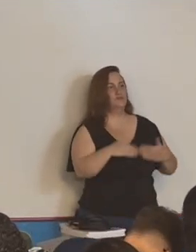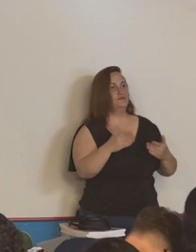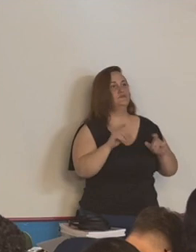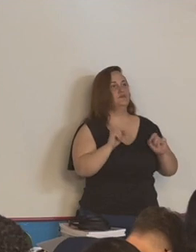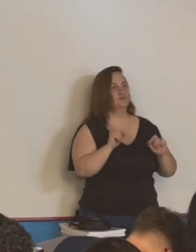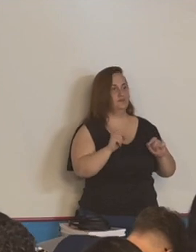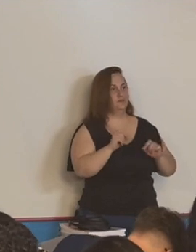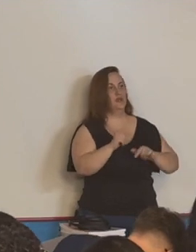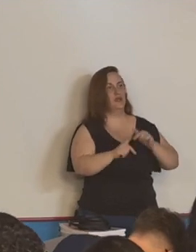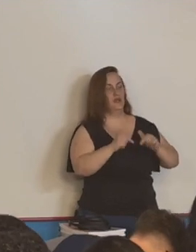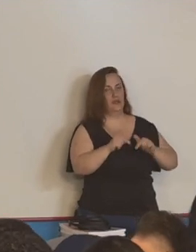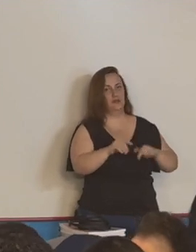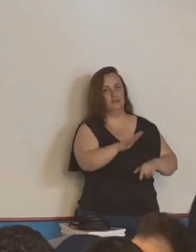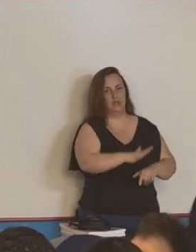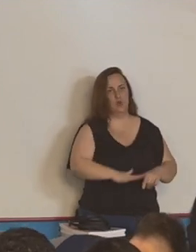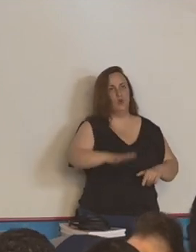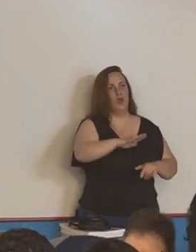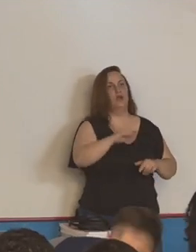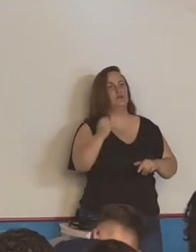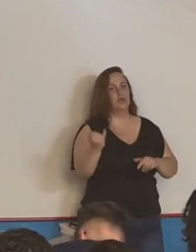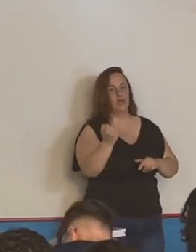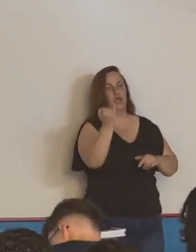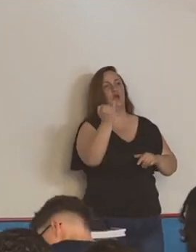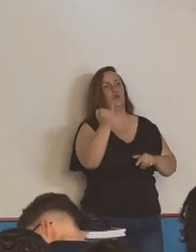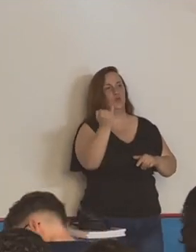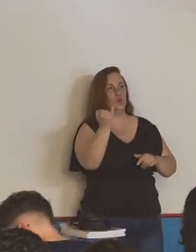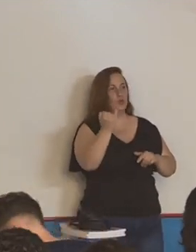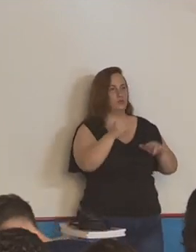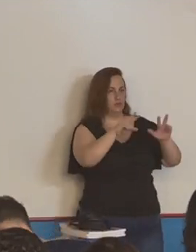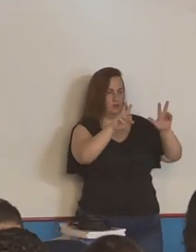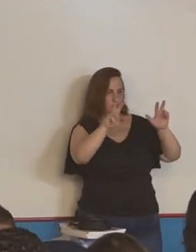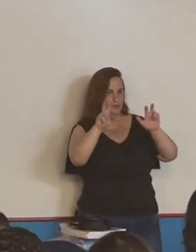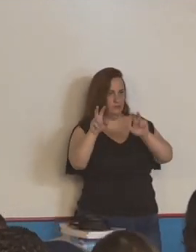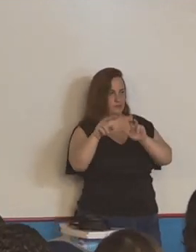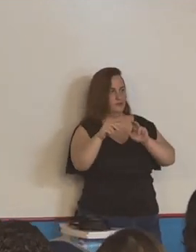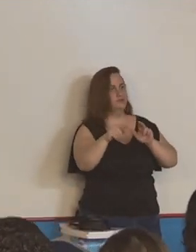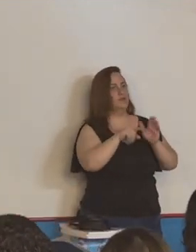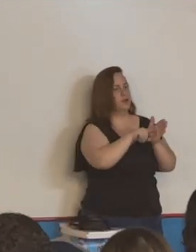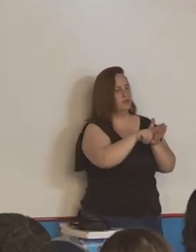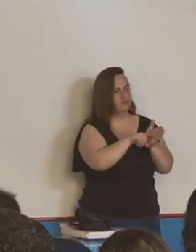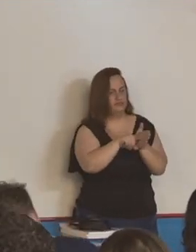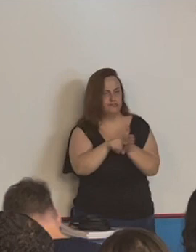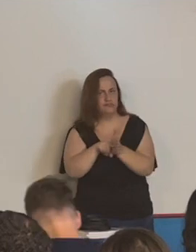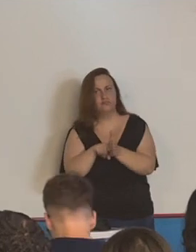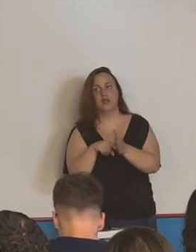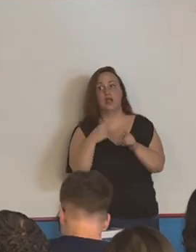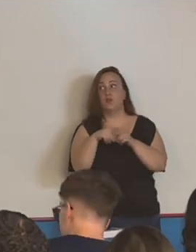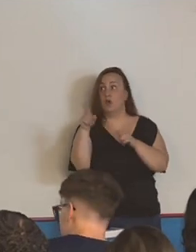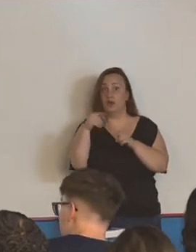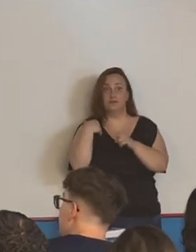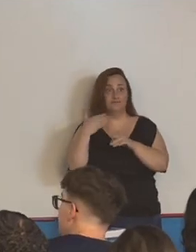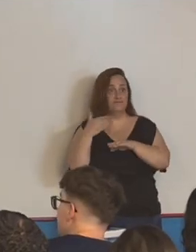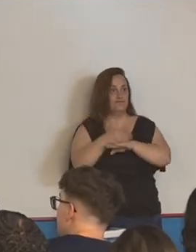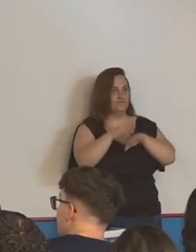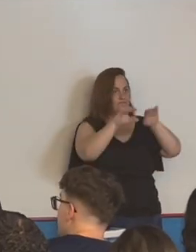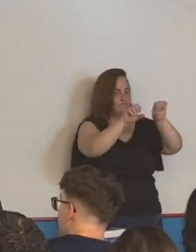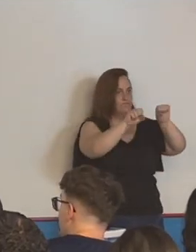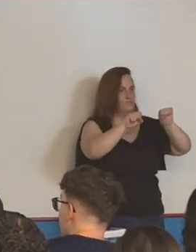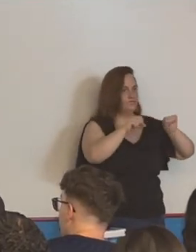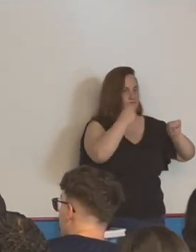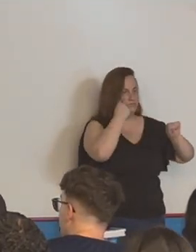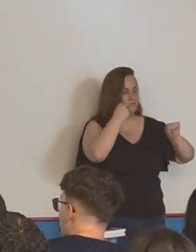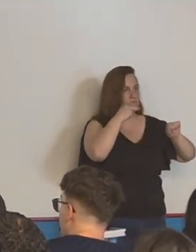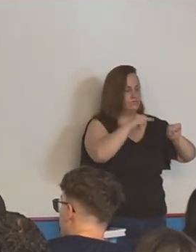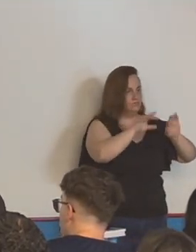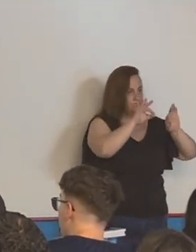esse trabalho fala disso. Então eu considero ele talvez o mais importante em termos de pesquisa, porque eu fui numa instituição,